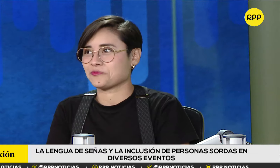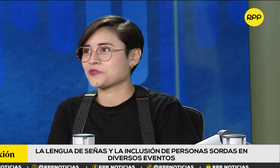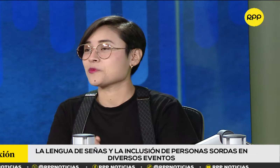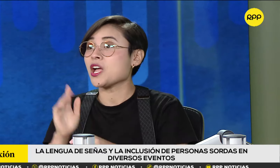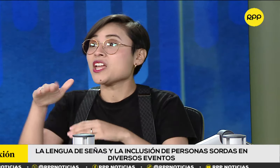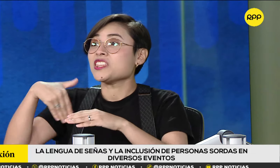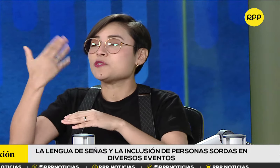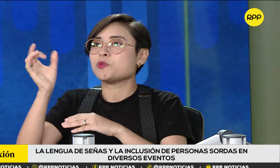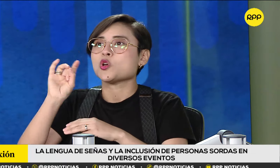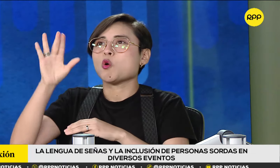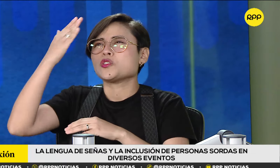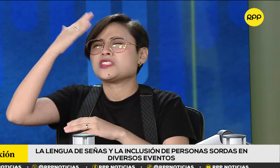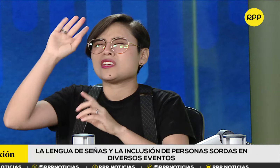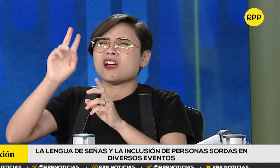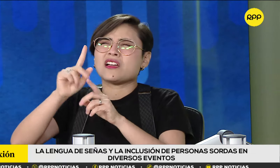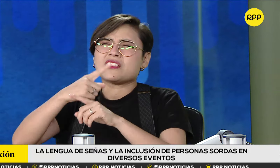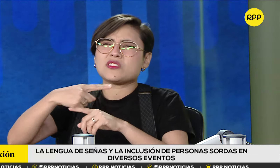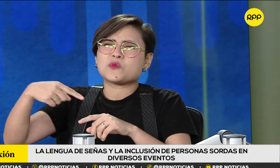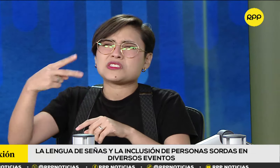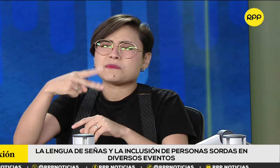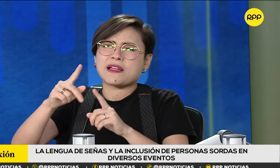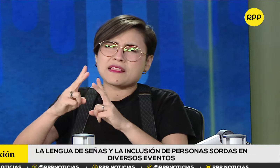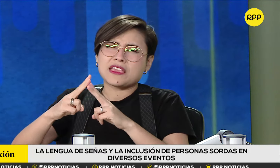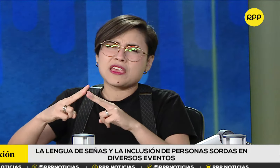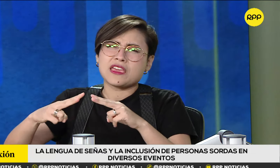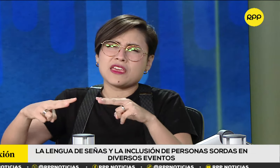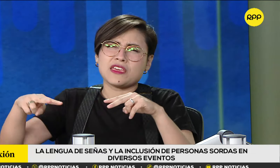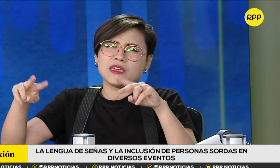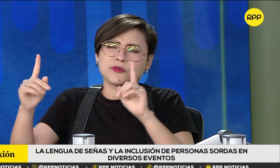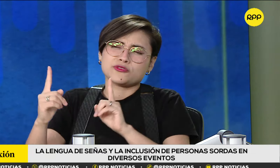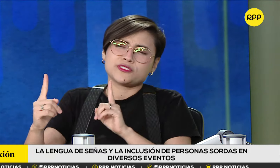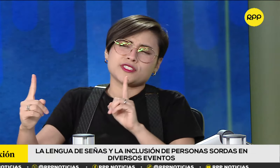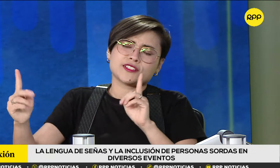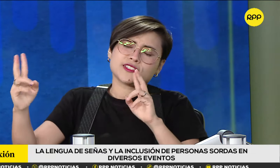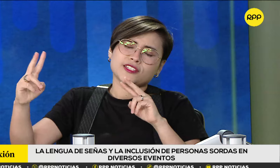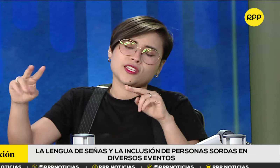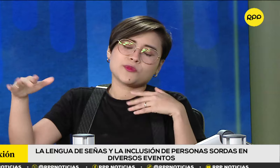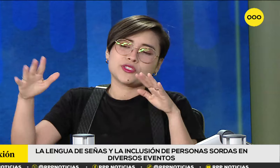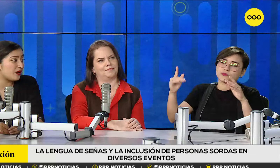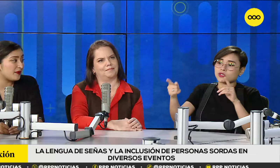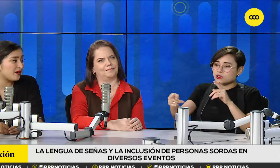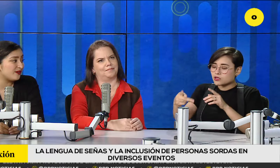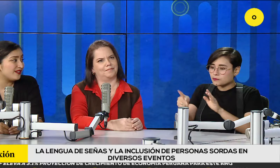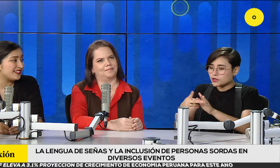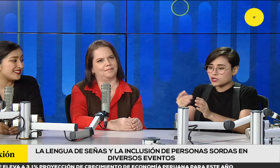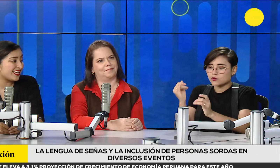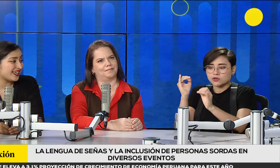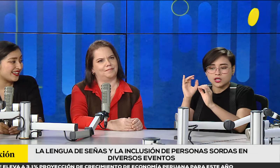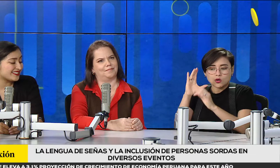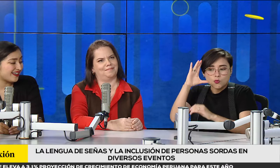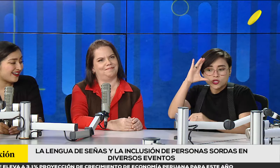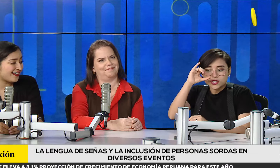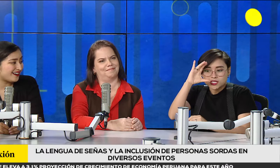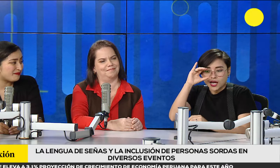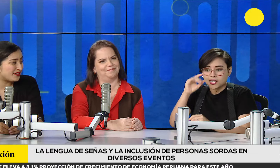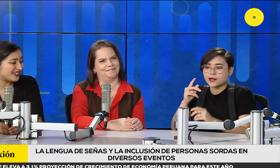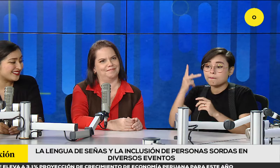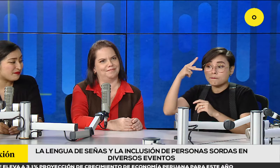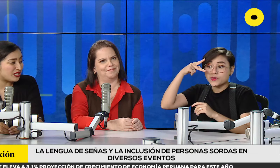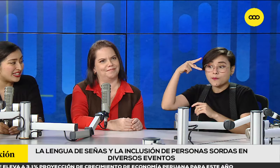días de concierto, ojo, y los dos días lo hizo así. Qué maravilloso. Bueno, hace mucho tiempo no la veo. Sé que ella está, pues, por el